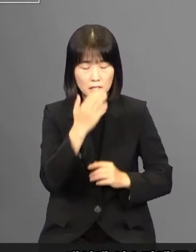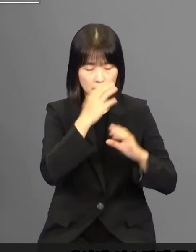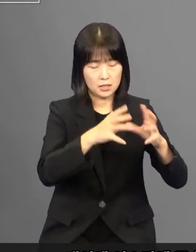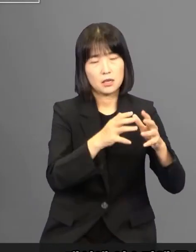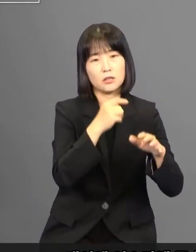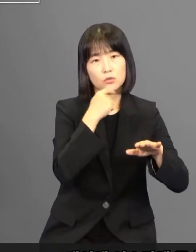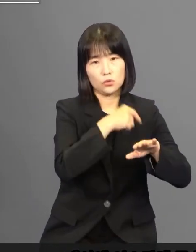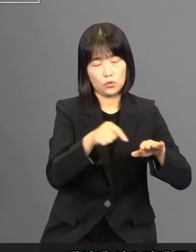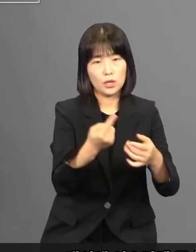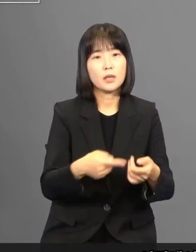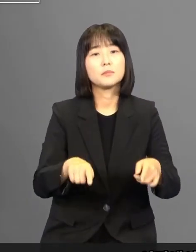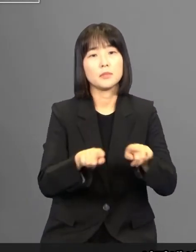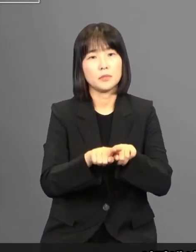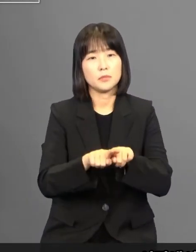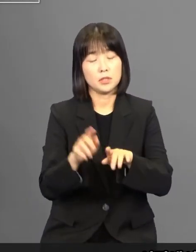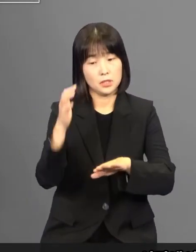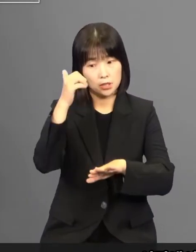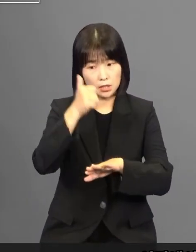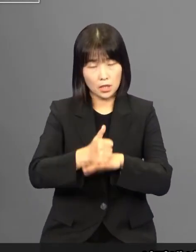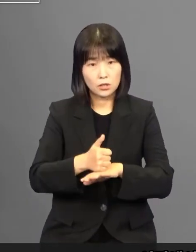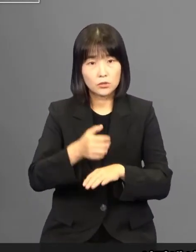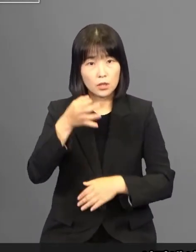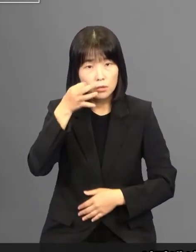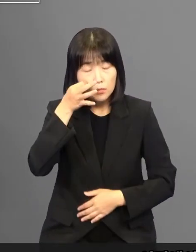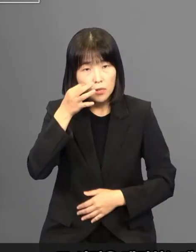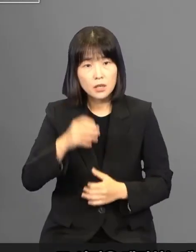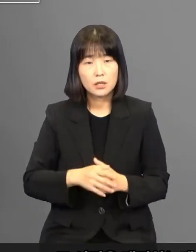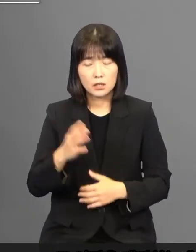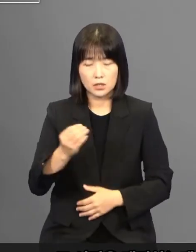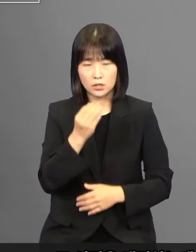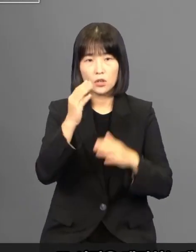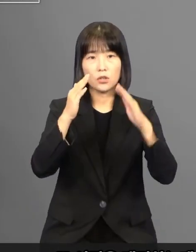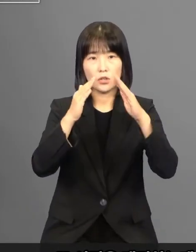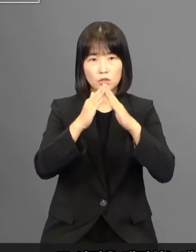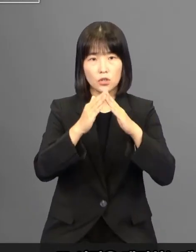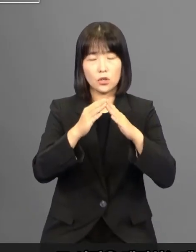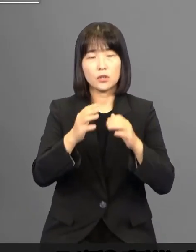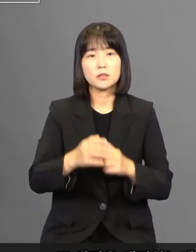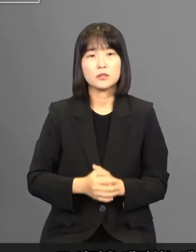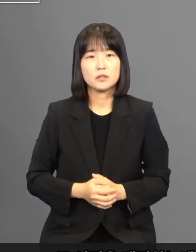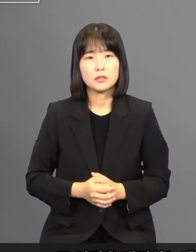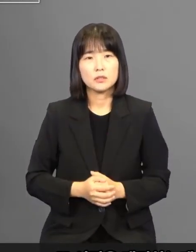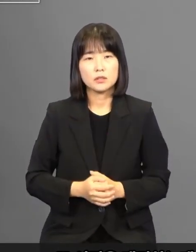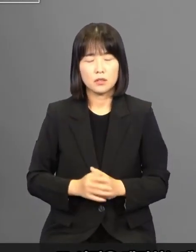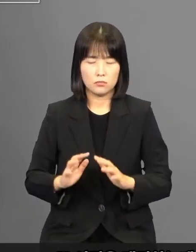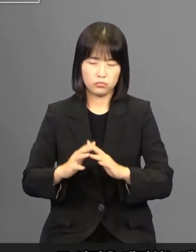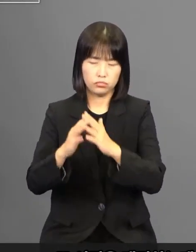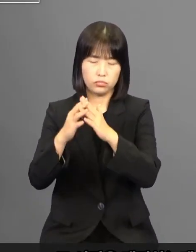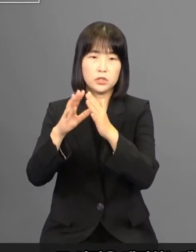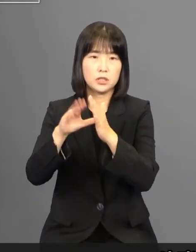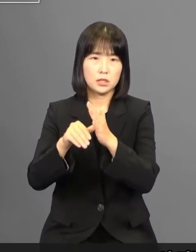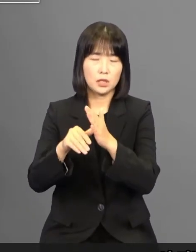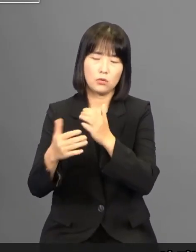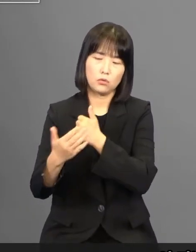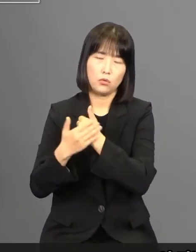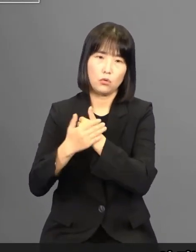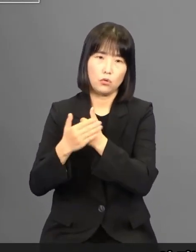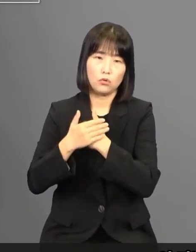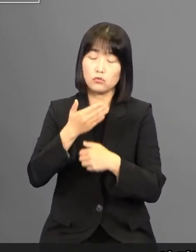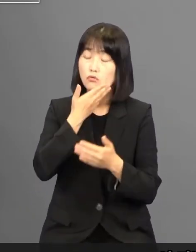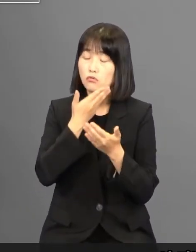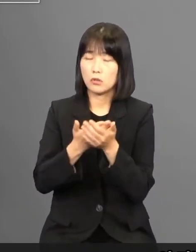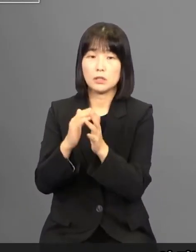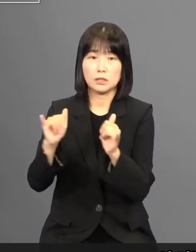함께 하면서 나중에는 보면 성전에서 물기 있는 자가 되고 또 성전을 재건하는데 귀한 역할을 감당하는 사람들이 이